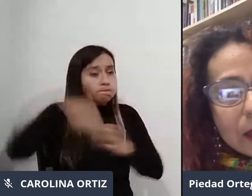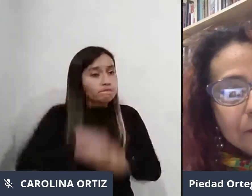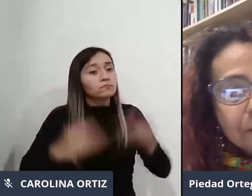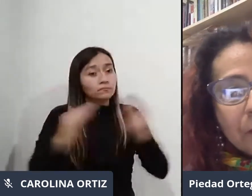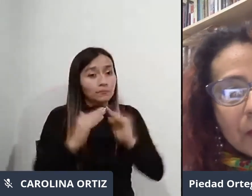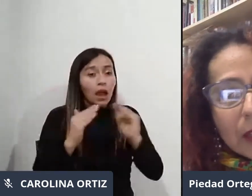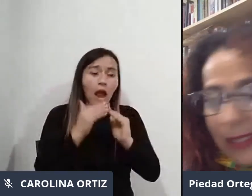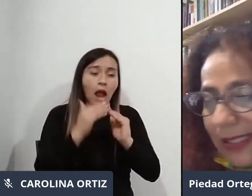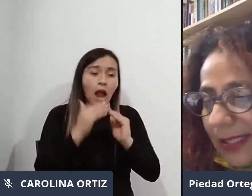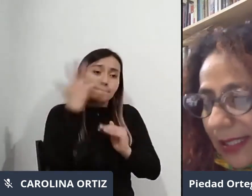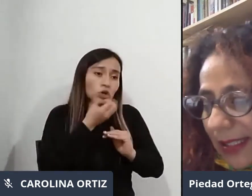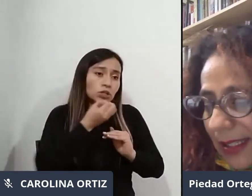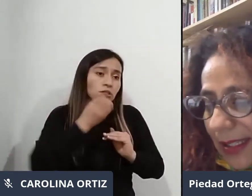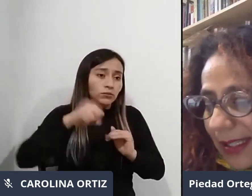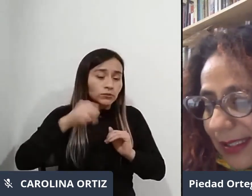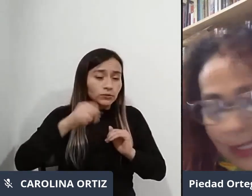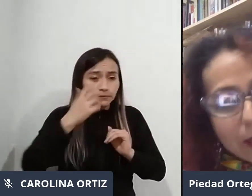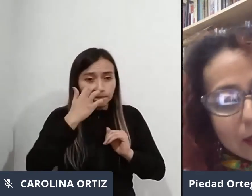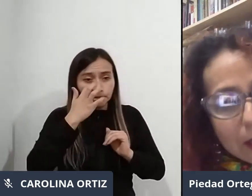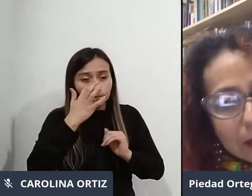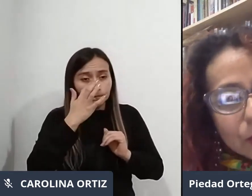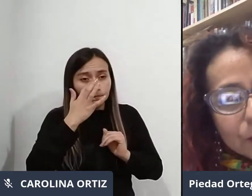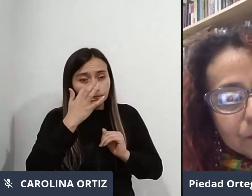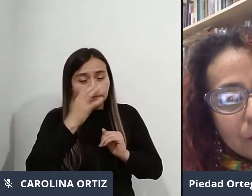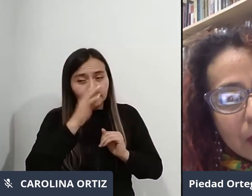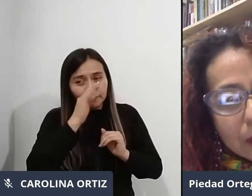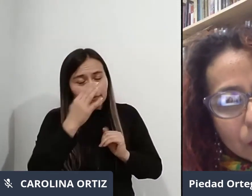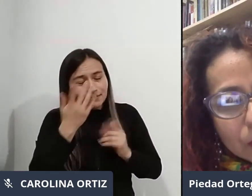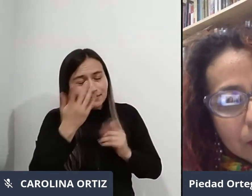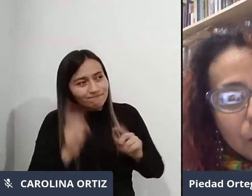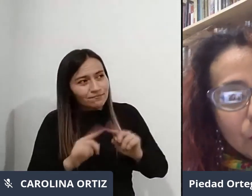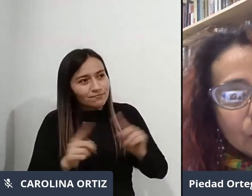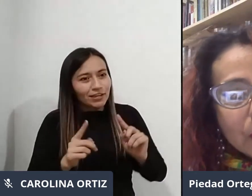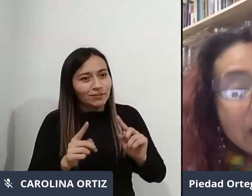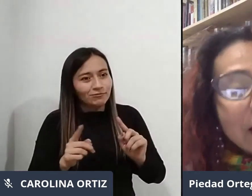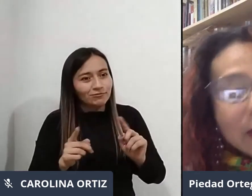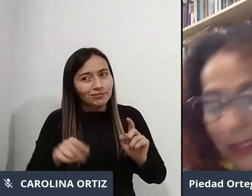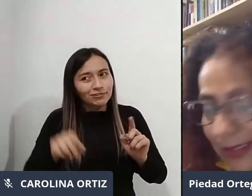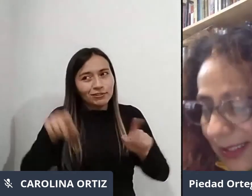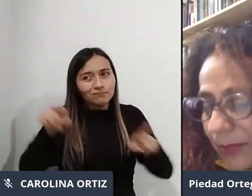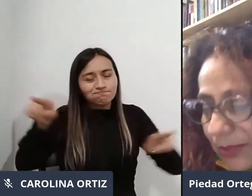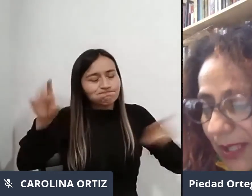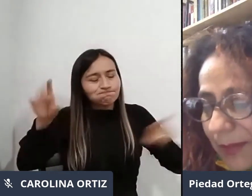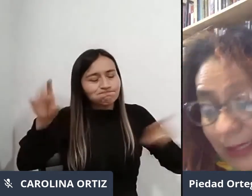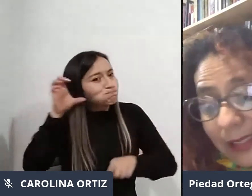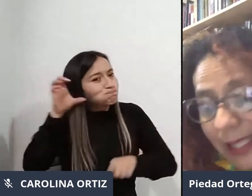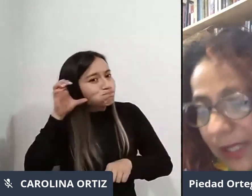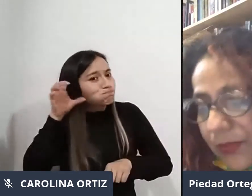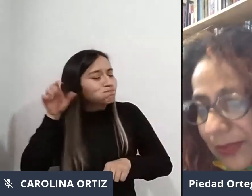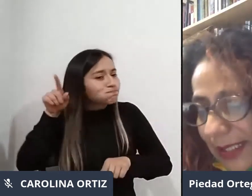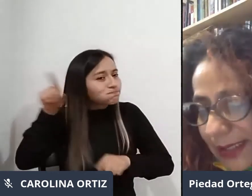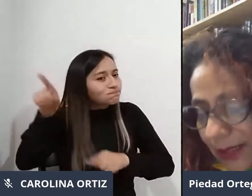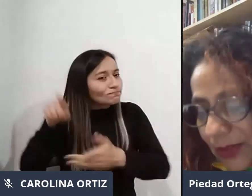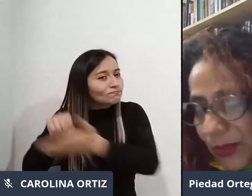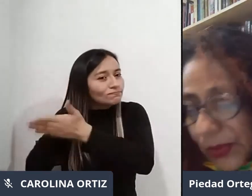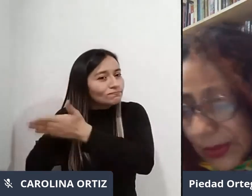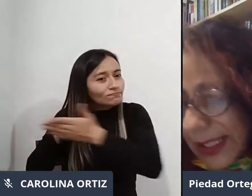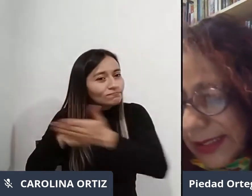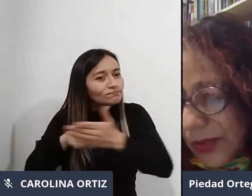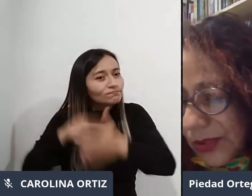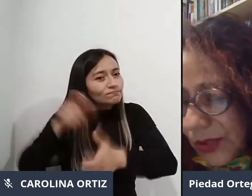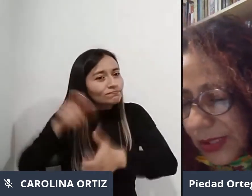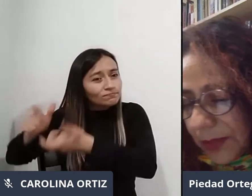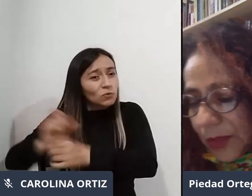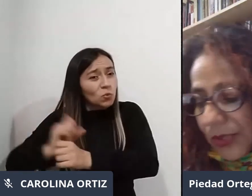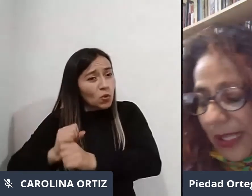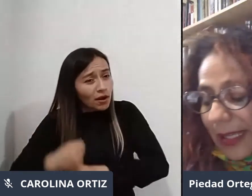casa si sé que siguen estando estos símbolos y que necesitamos, además de seguir